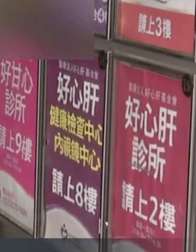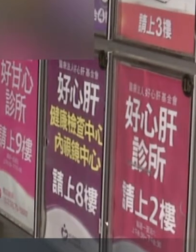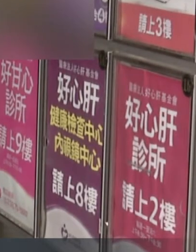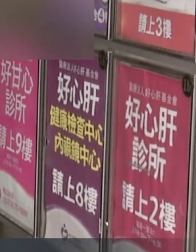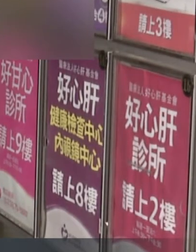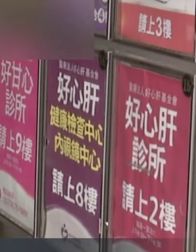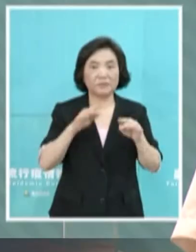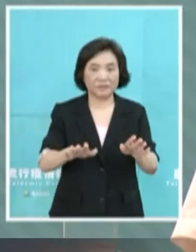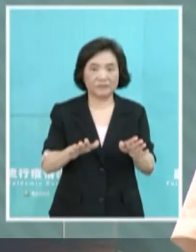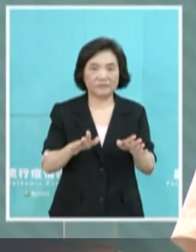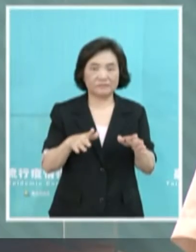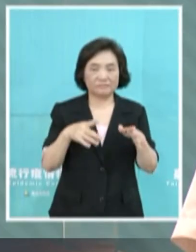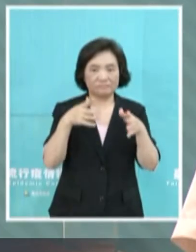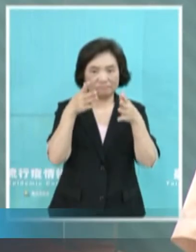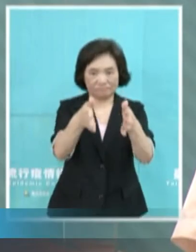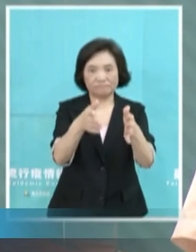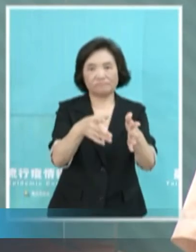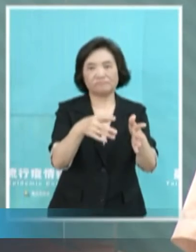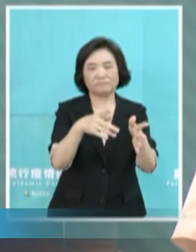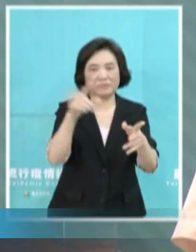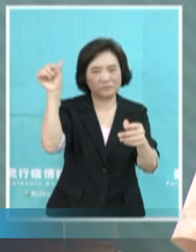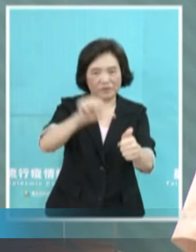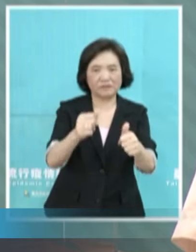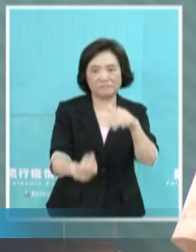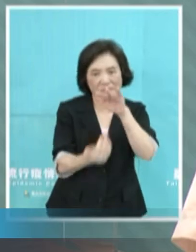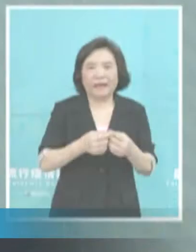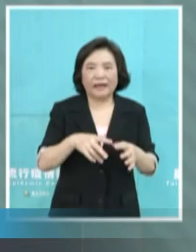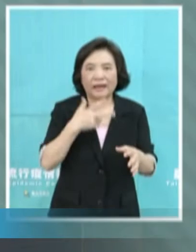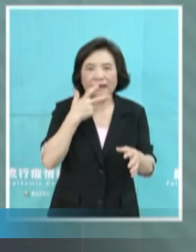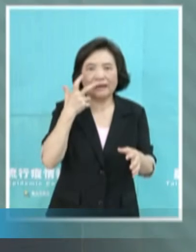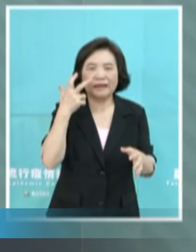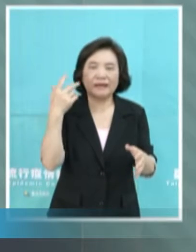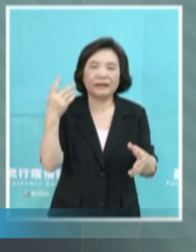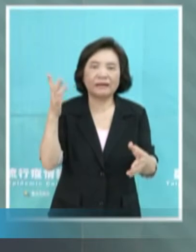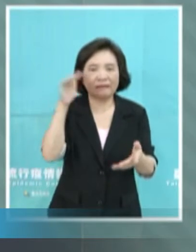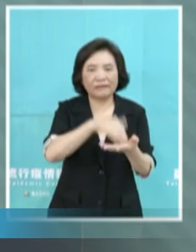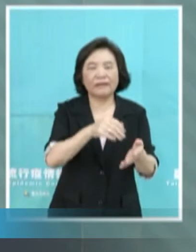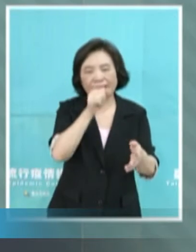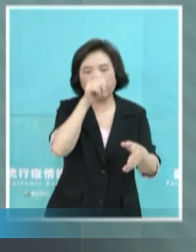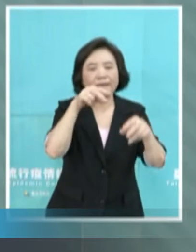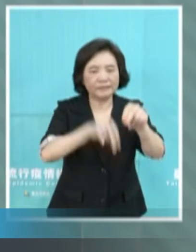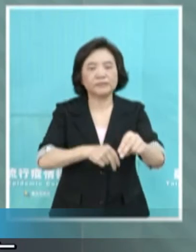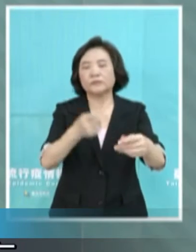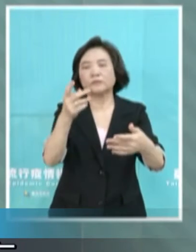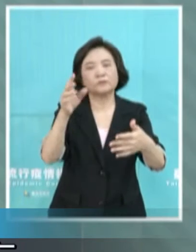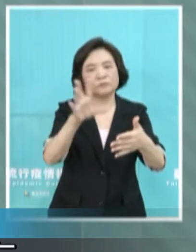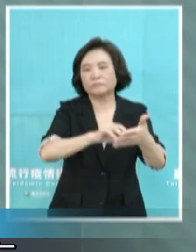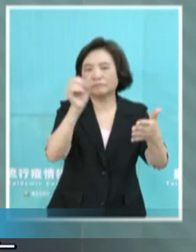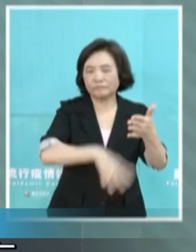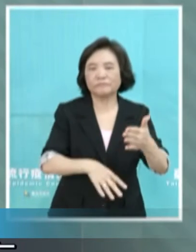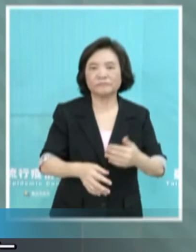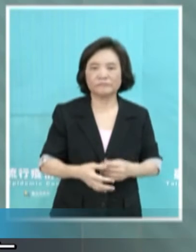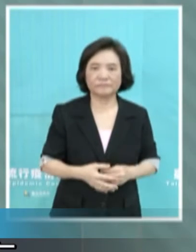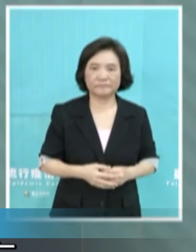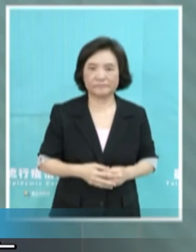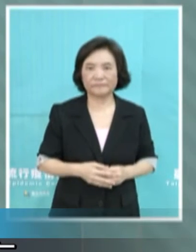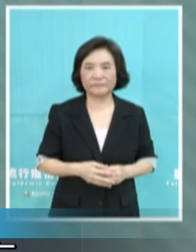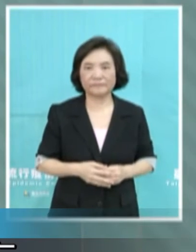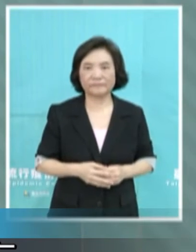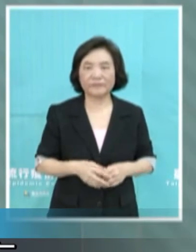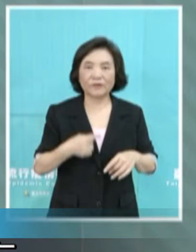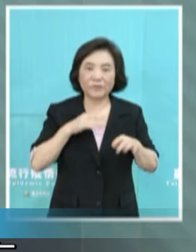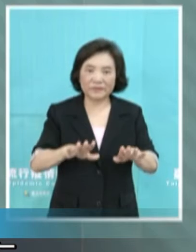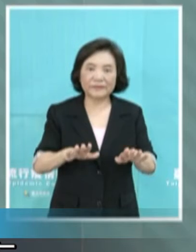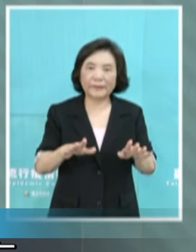苗诊所合约， 会处以最高罚锾200万元，而且终止他的合约资格。所以重点在于说，